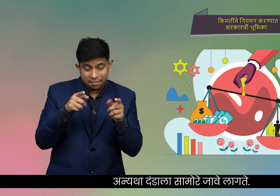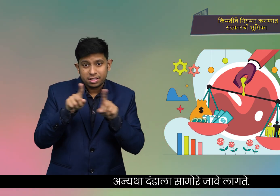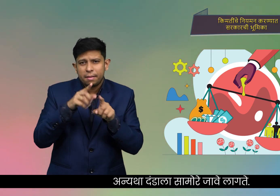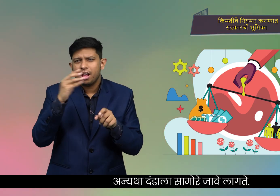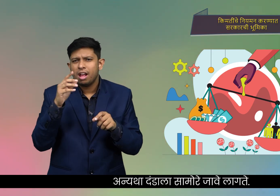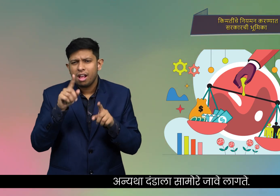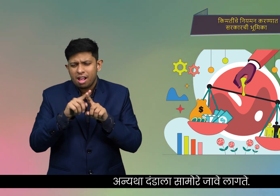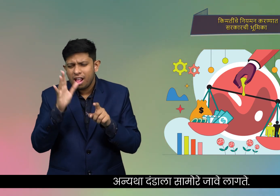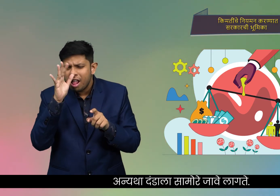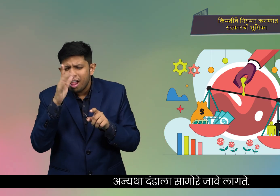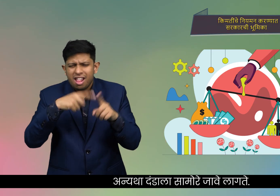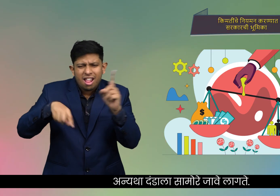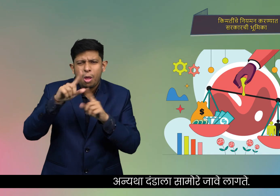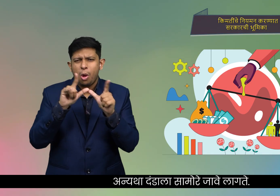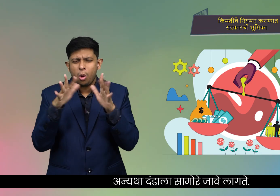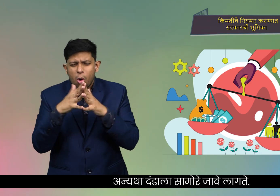दंडाला सामोरे जावे लागते.